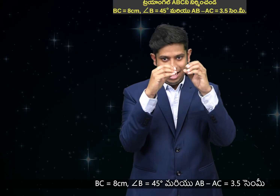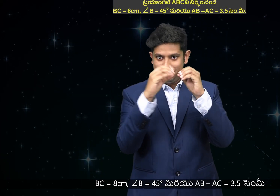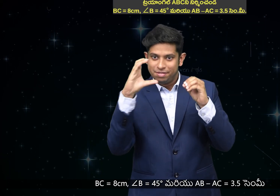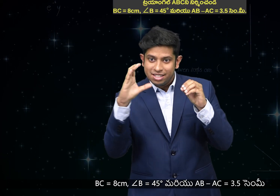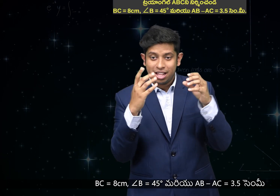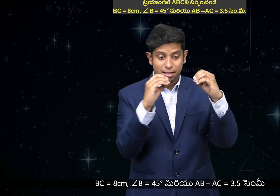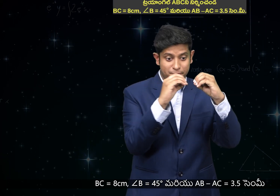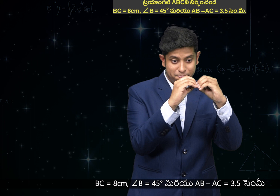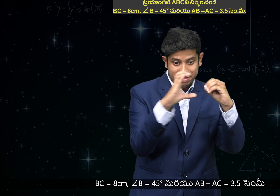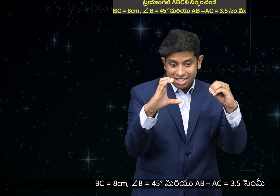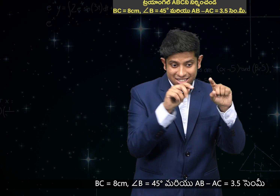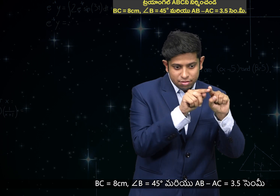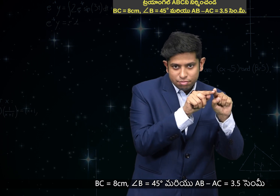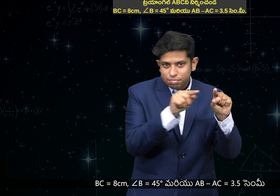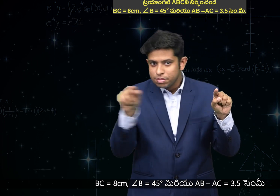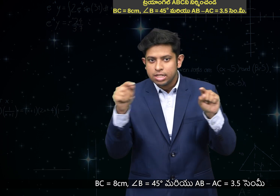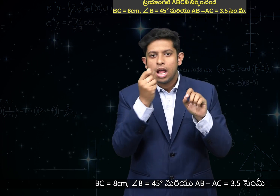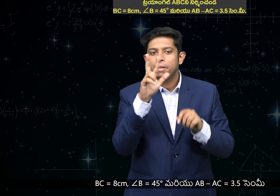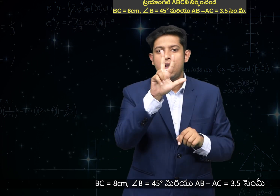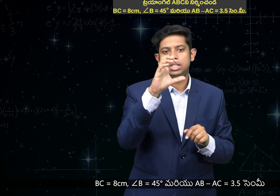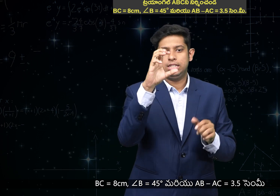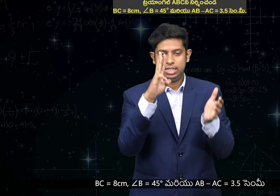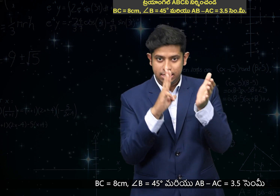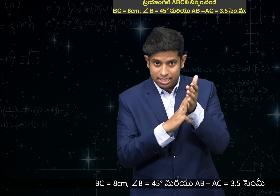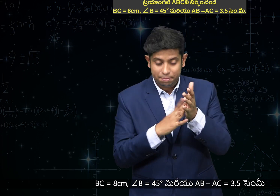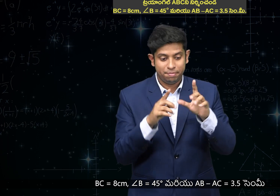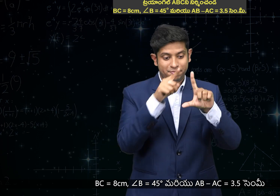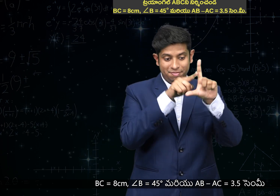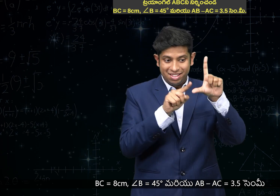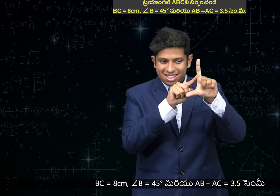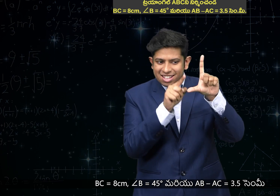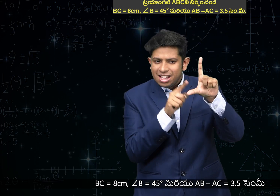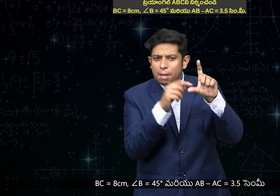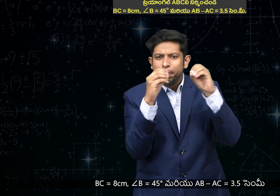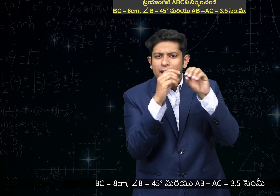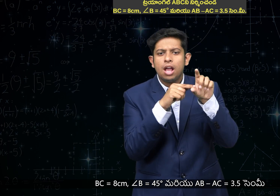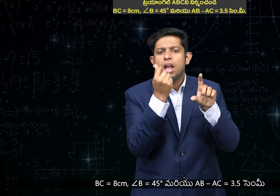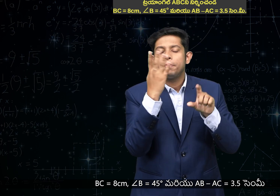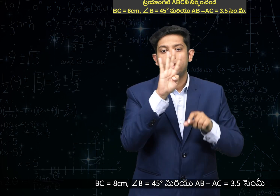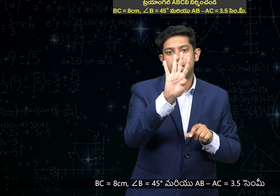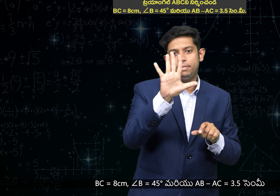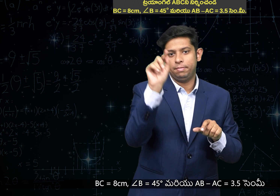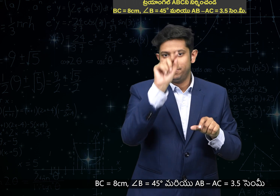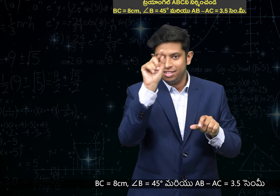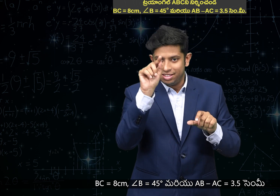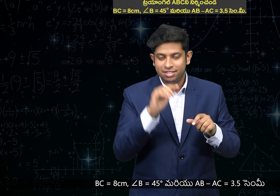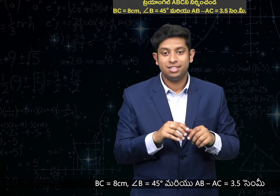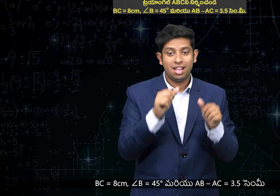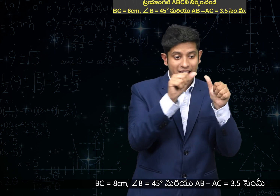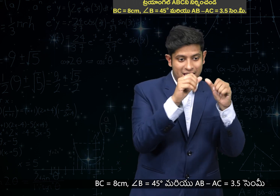బీసీ = 8 సెంటీమీటర్లు, యాంగిల్ బి = 45 డిగ్రీలు మరియు ఏబీ